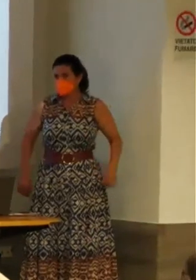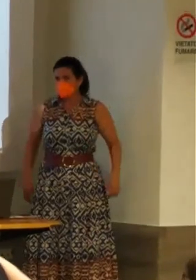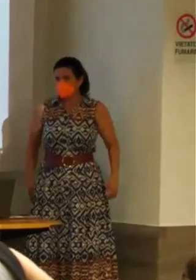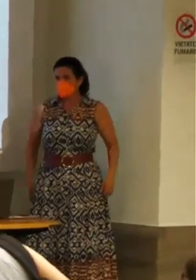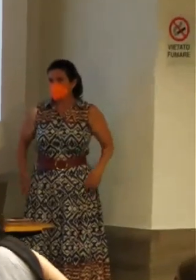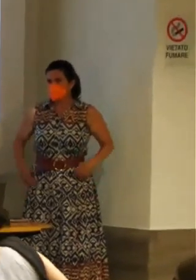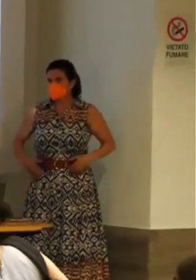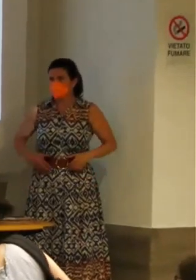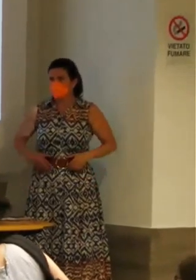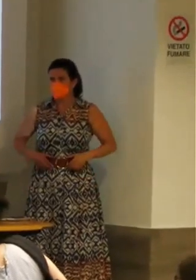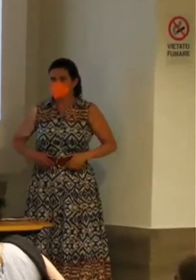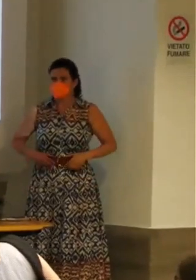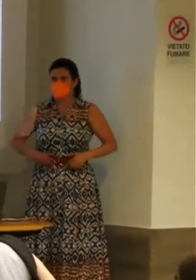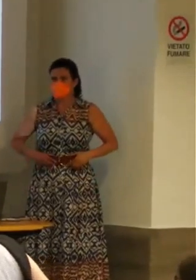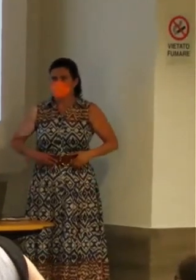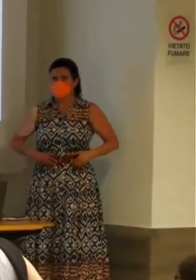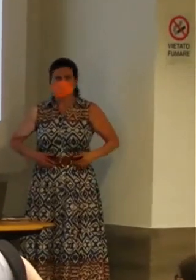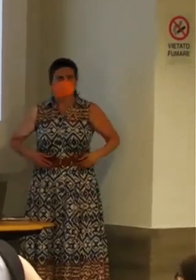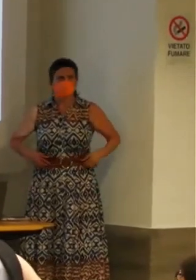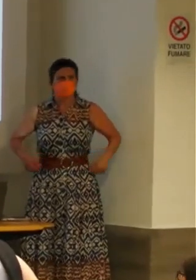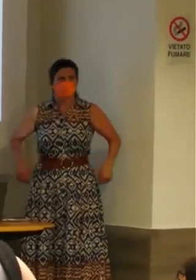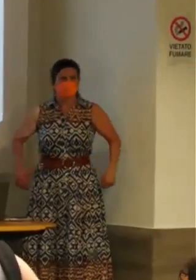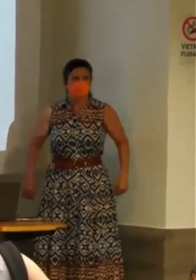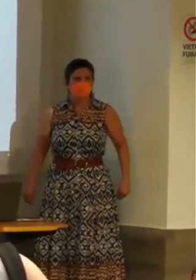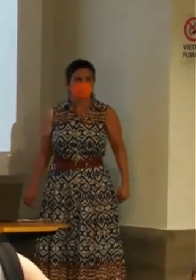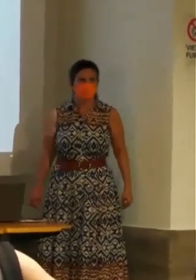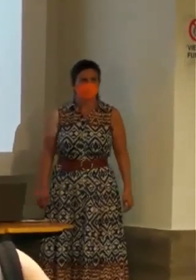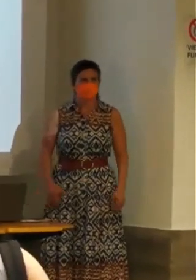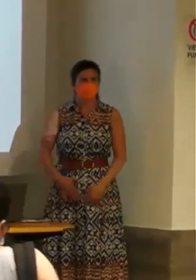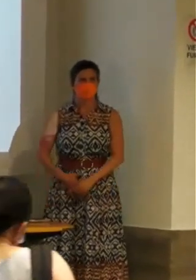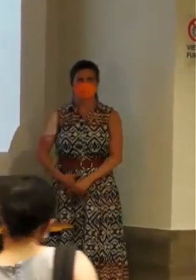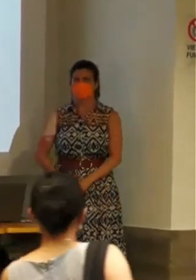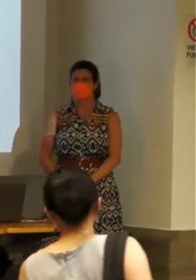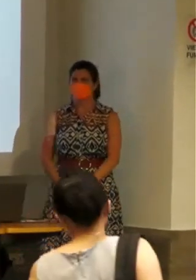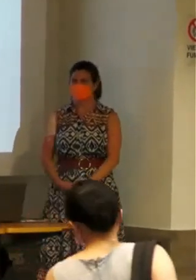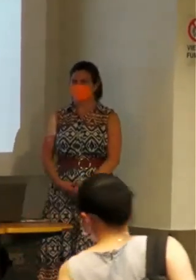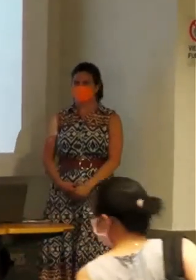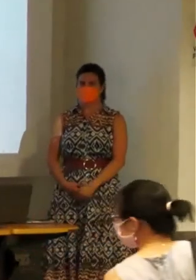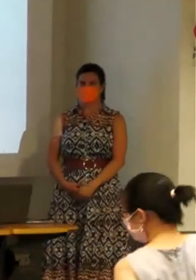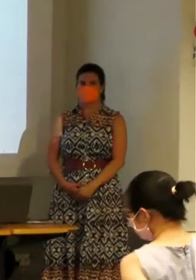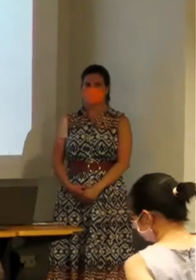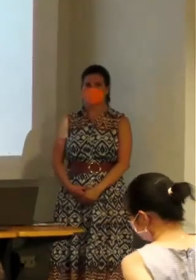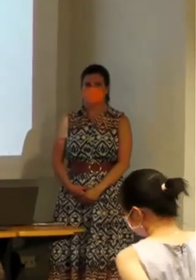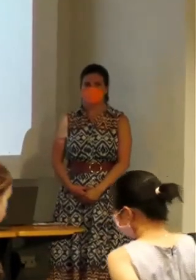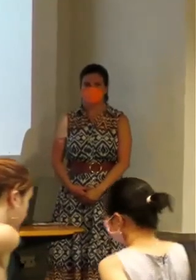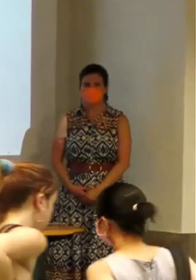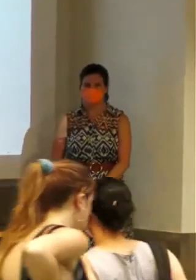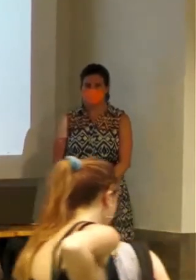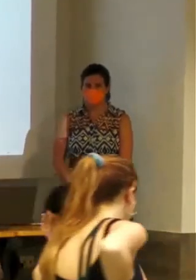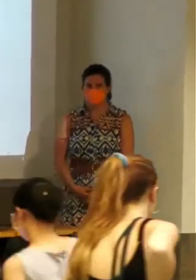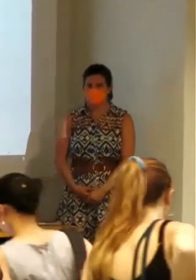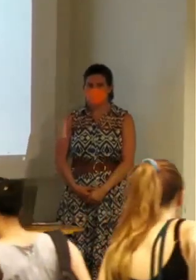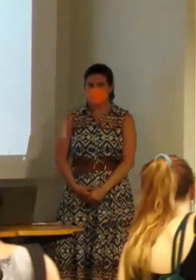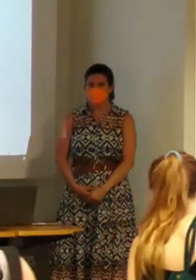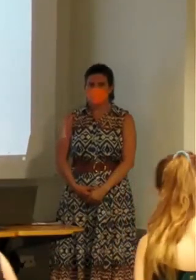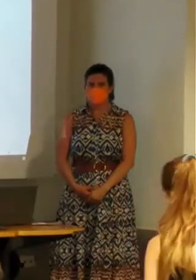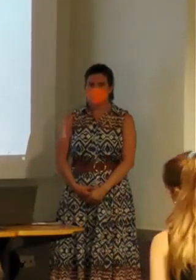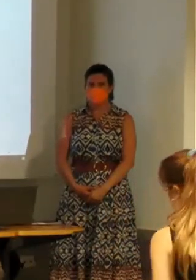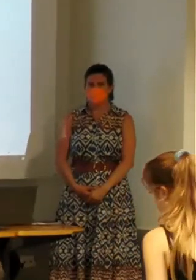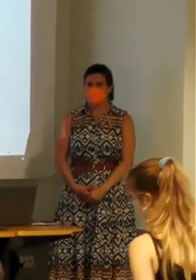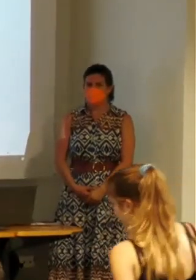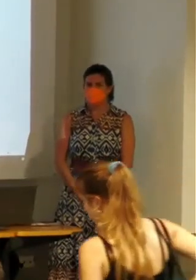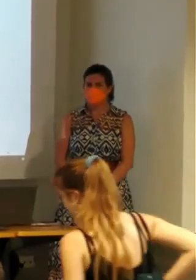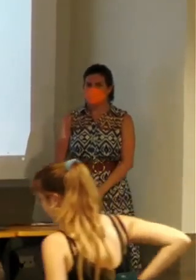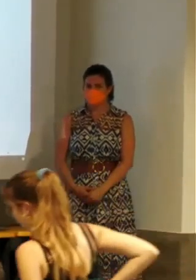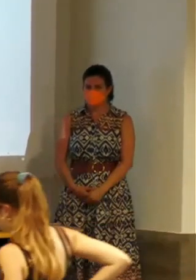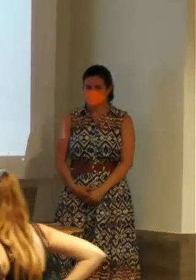Caratterizza tutti e tre i corsi di studio di storia dell'arte, archeologia, storia dell'arte, scienze storiche e lettere, che le date sono le